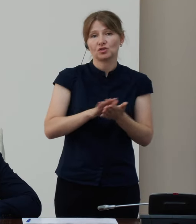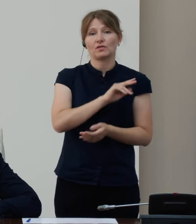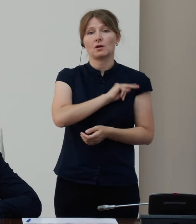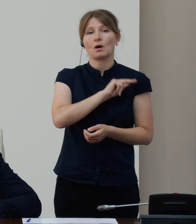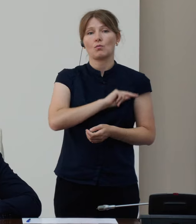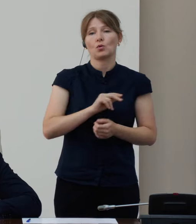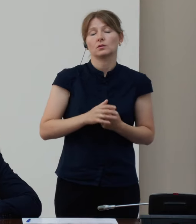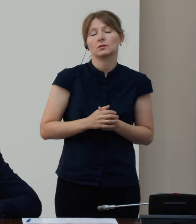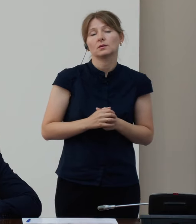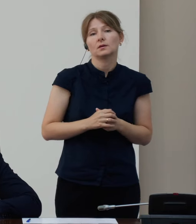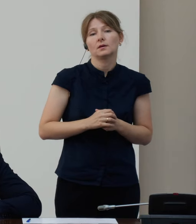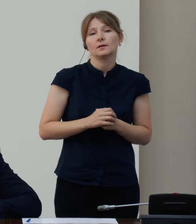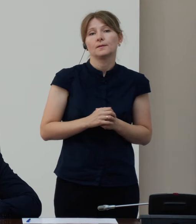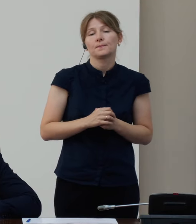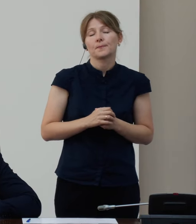noastre.